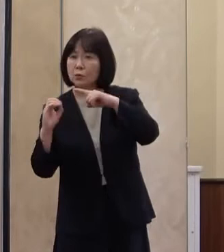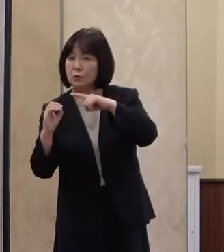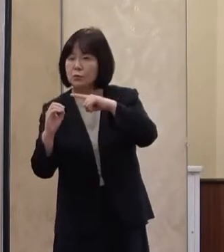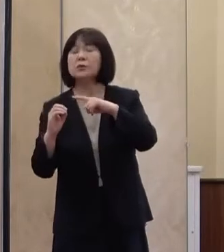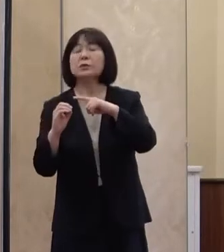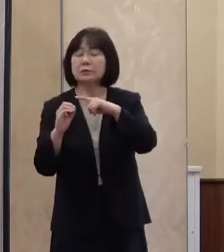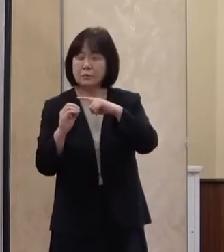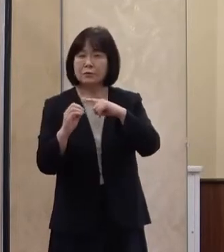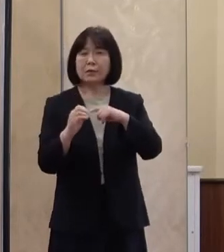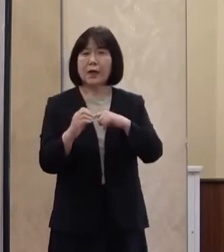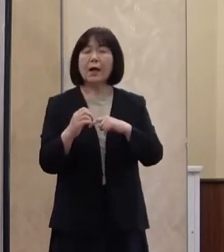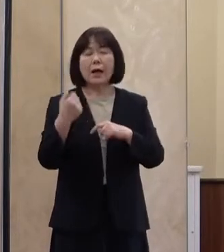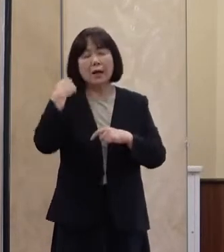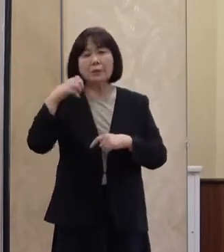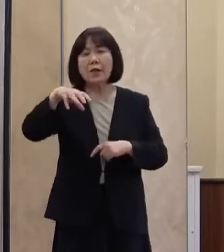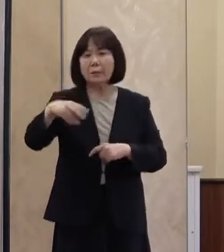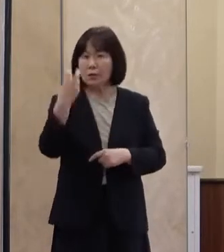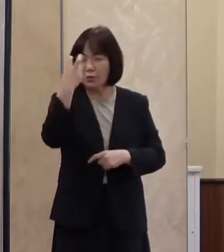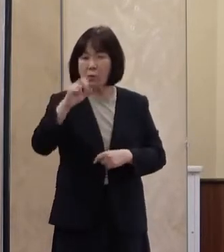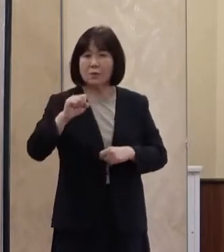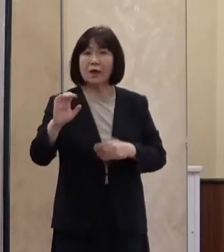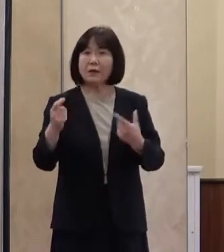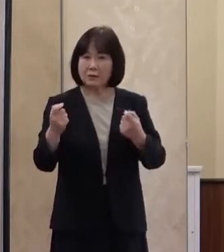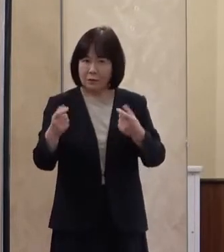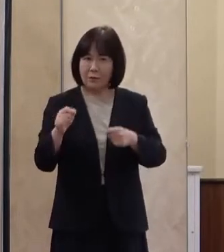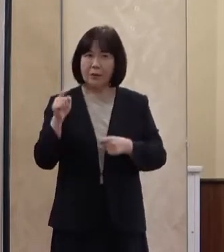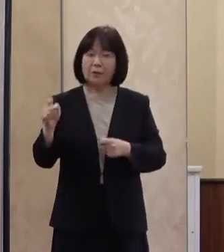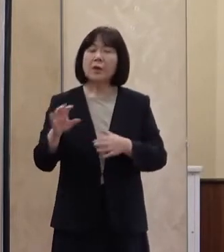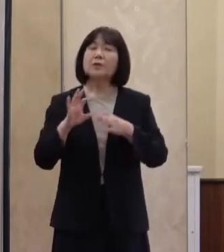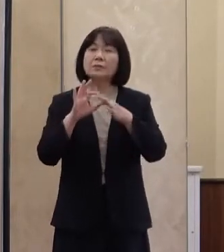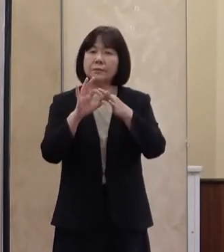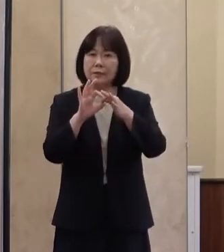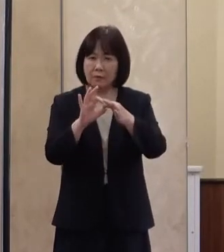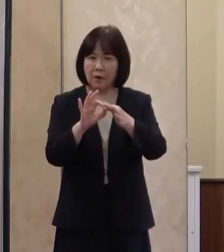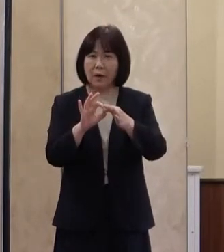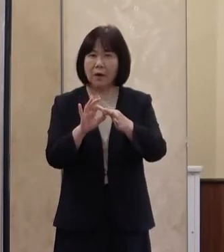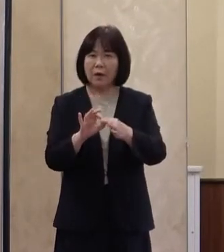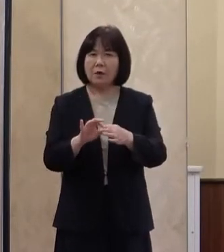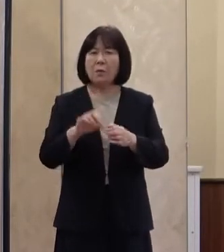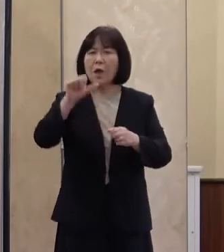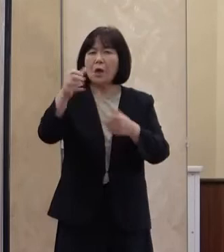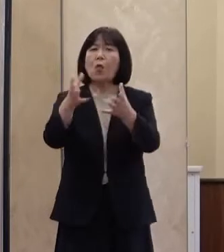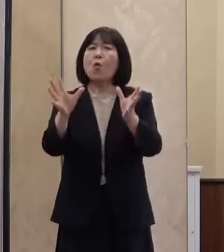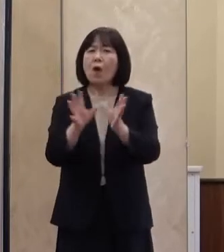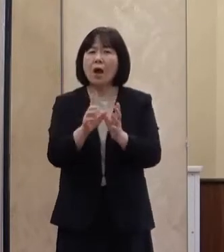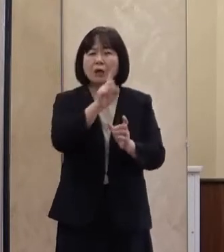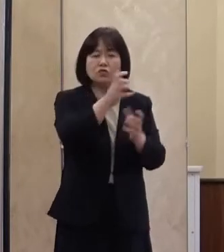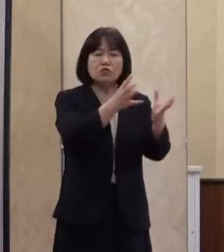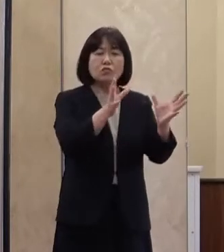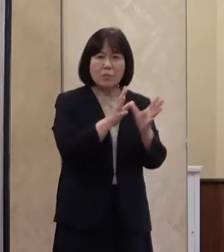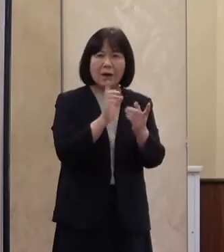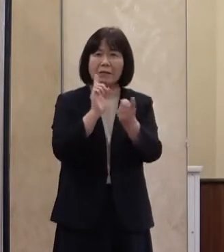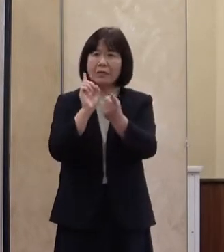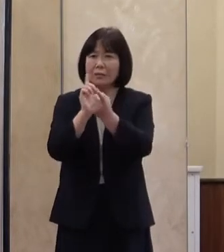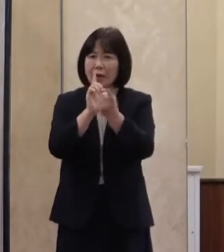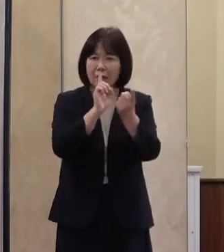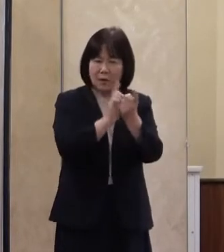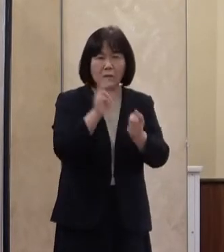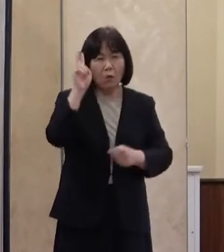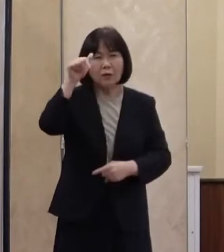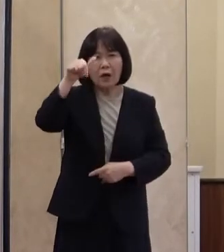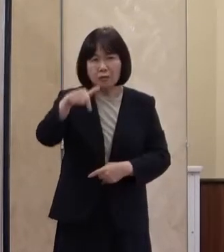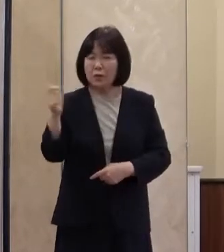違います、南の 調査、こっちの方ですね、こっち側の方については、5班10班体制でまず早急にやろうということで、大阪府として